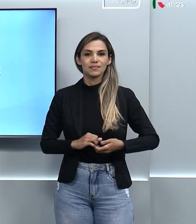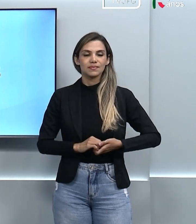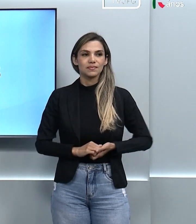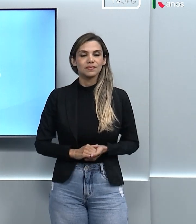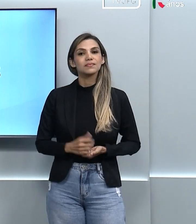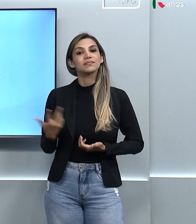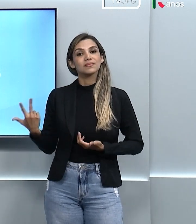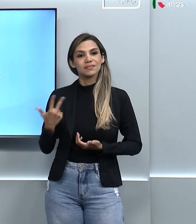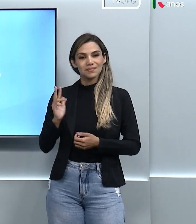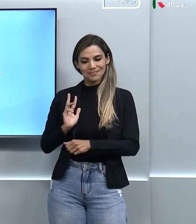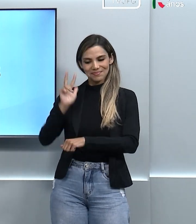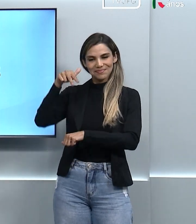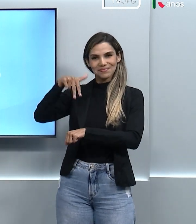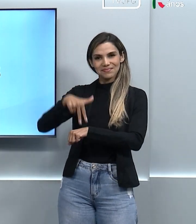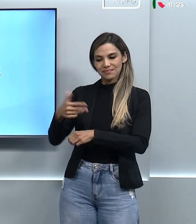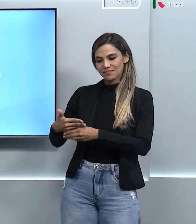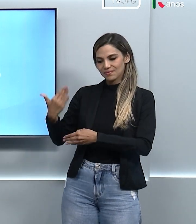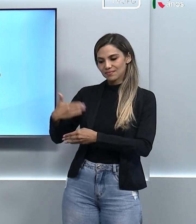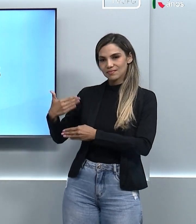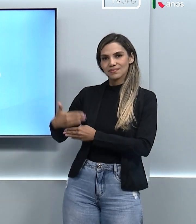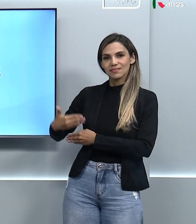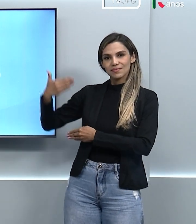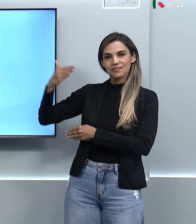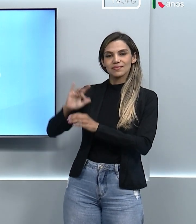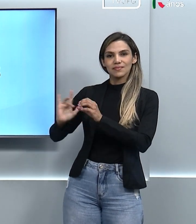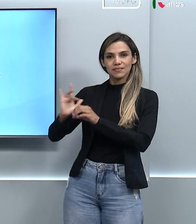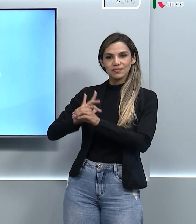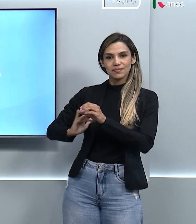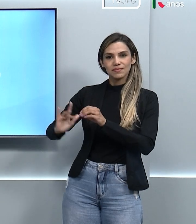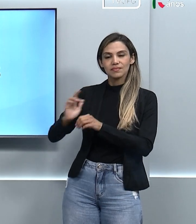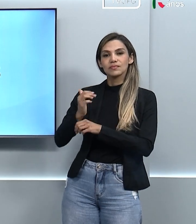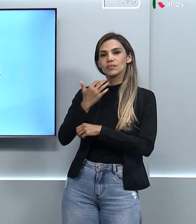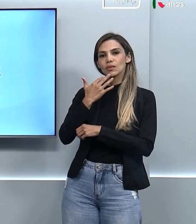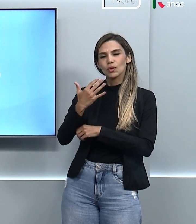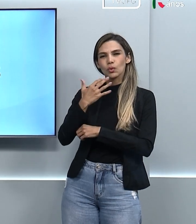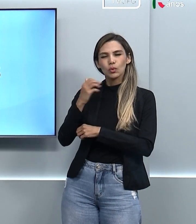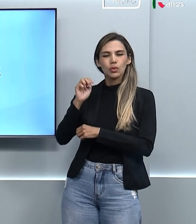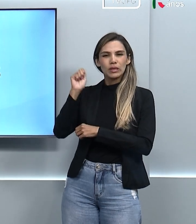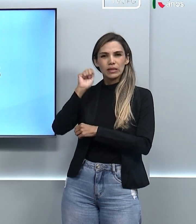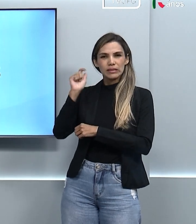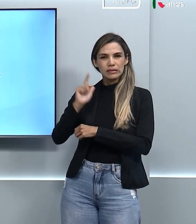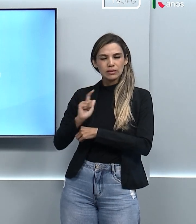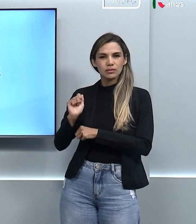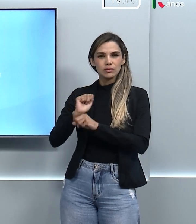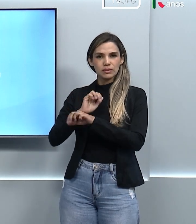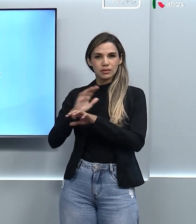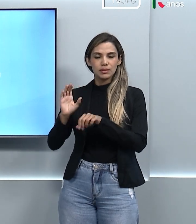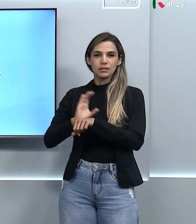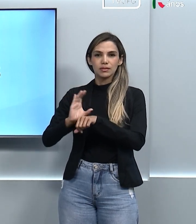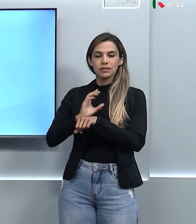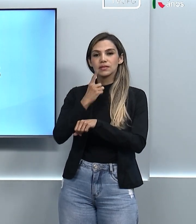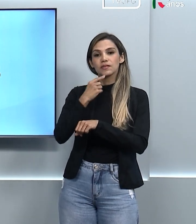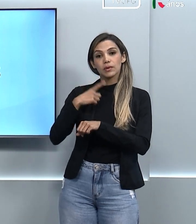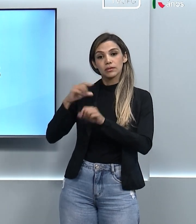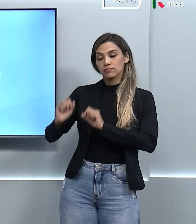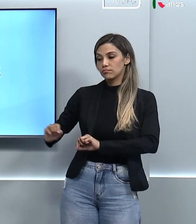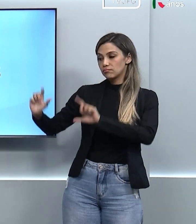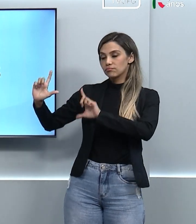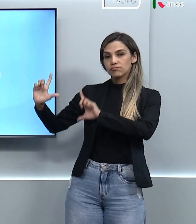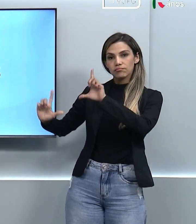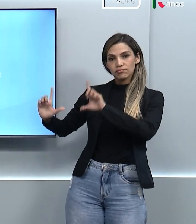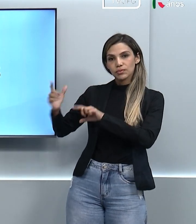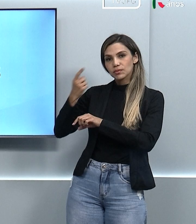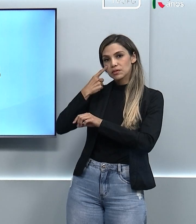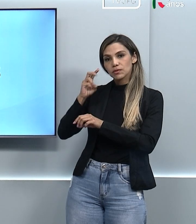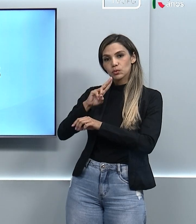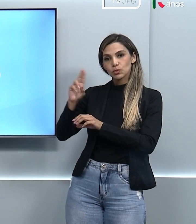E nós duas estamos de pé. Atrás está o cenário do Conexões, em tom de azul claro, cinza e vermelho. Também há uma tela bem no centro, onde agora está